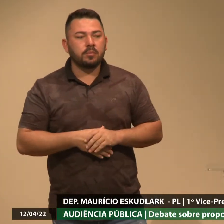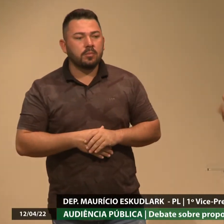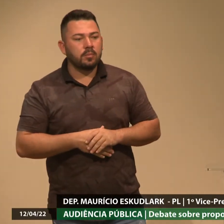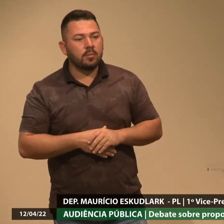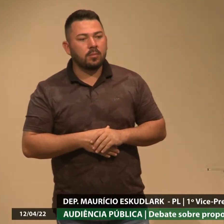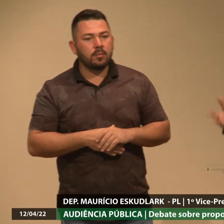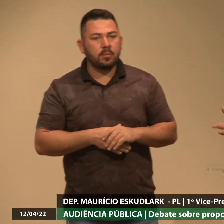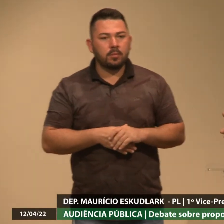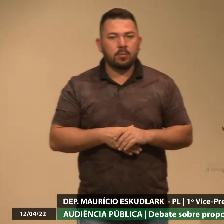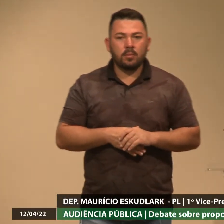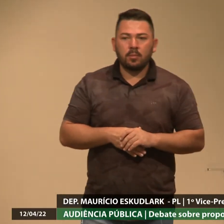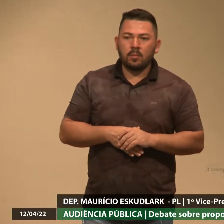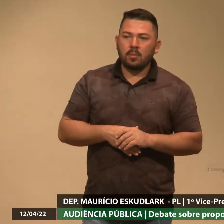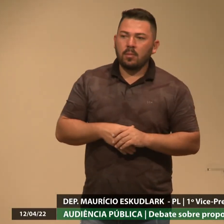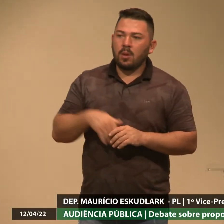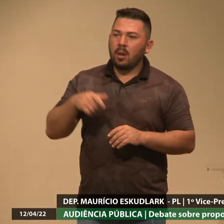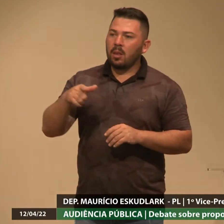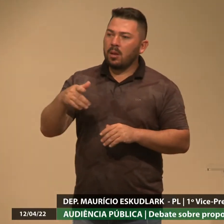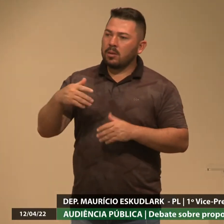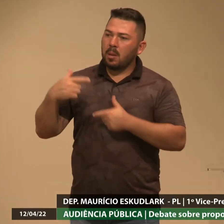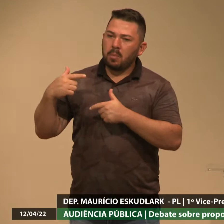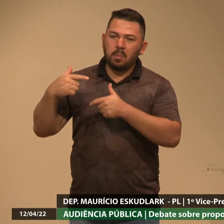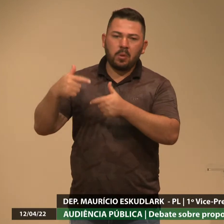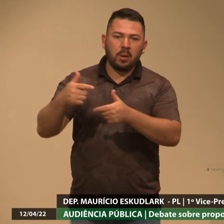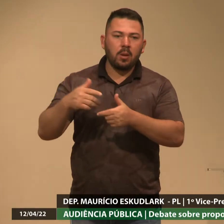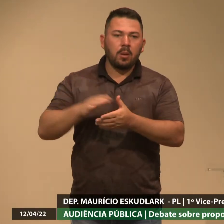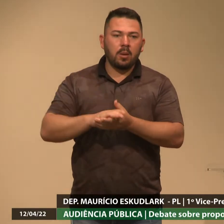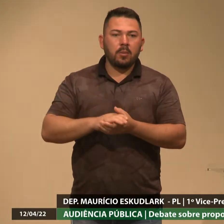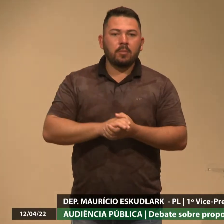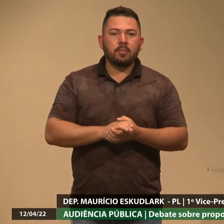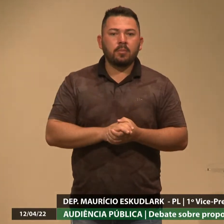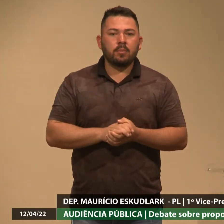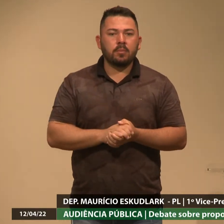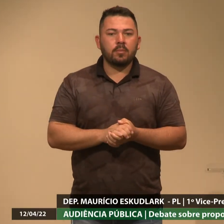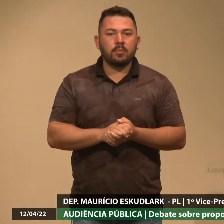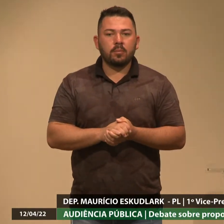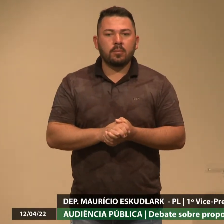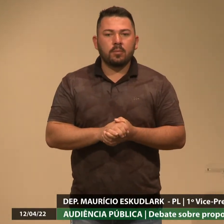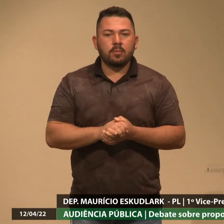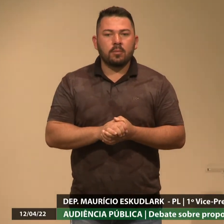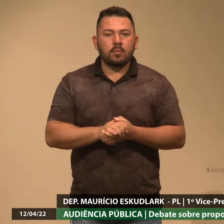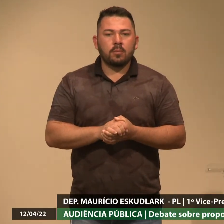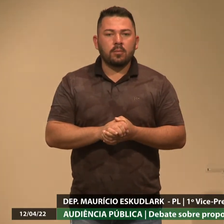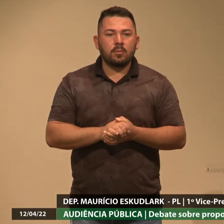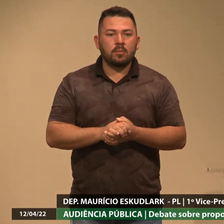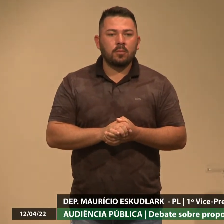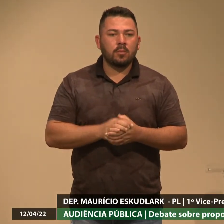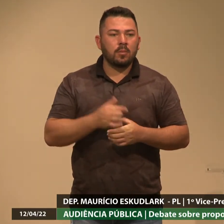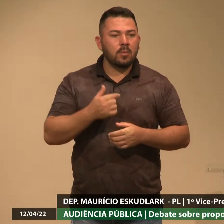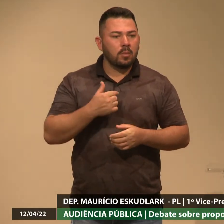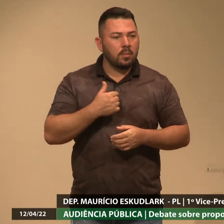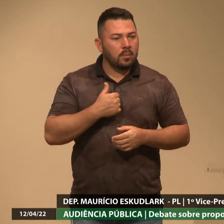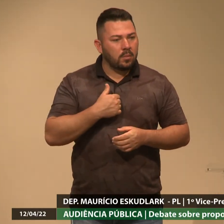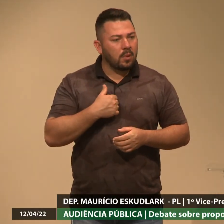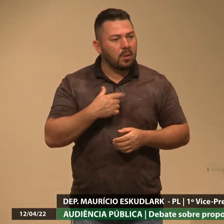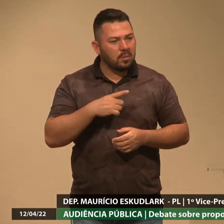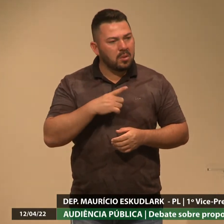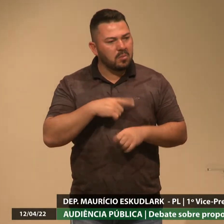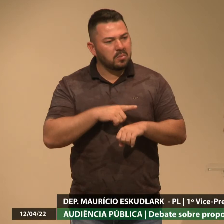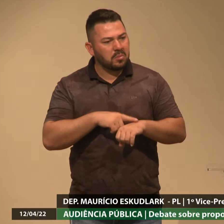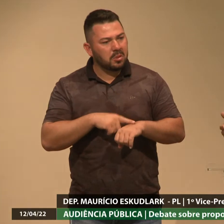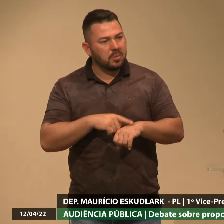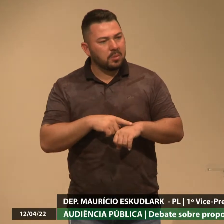nesse nessa minha carreira Ministro é eu peguei o tempo